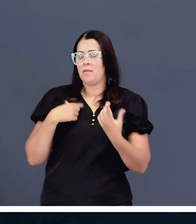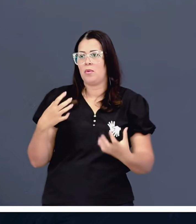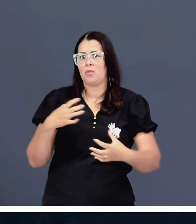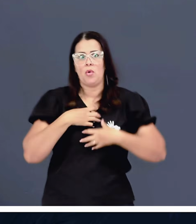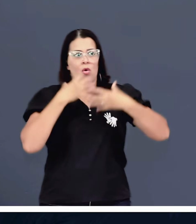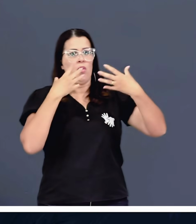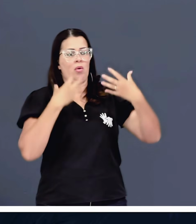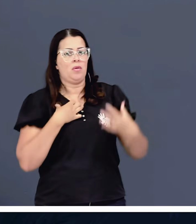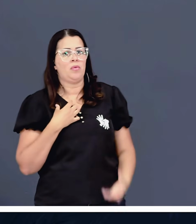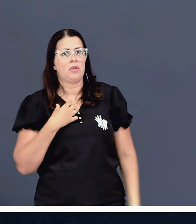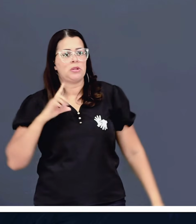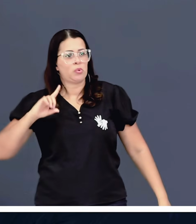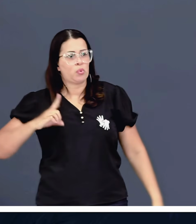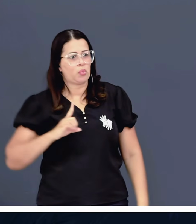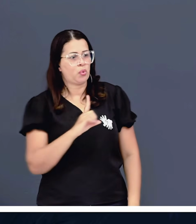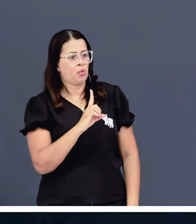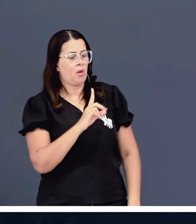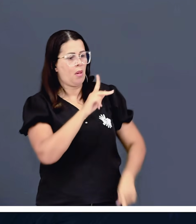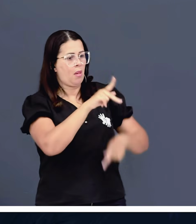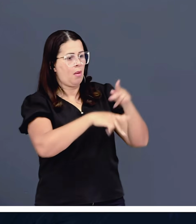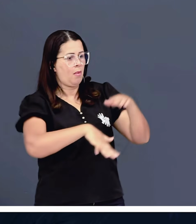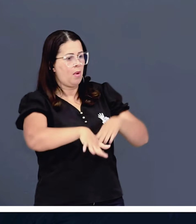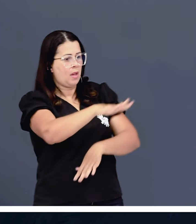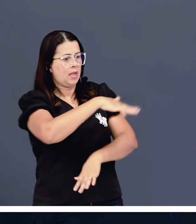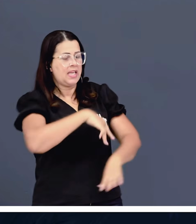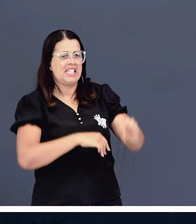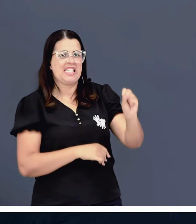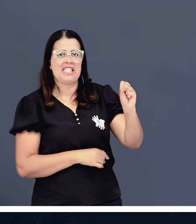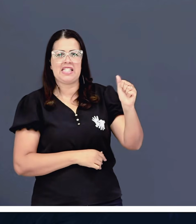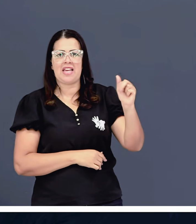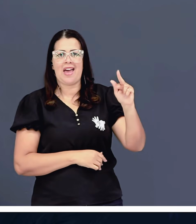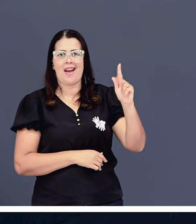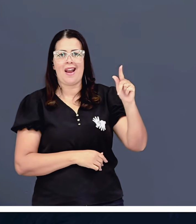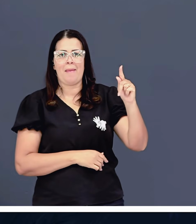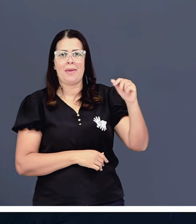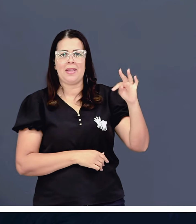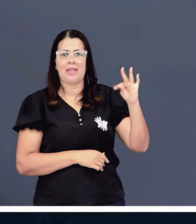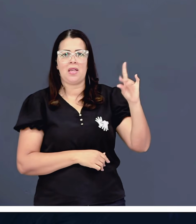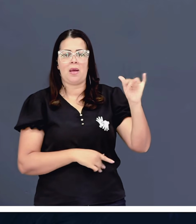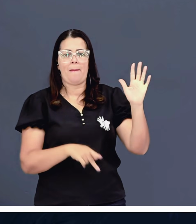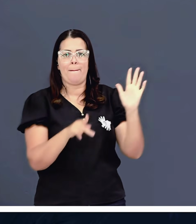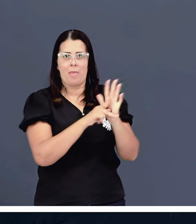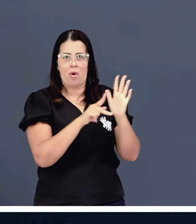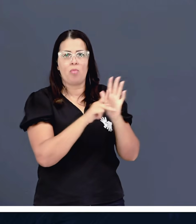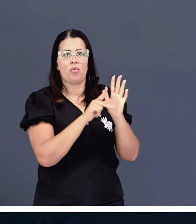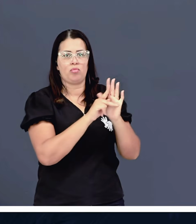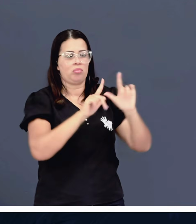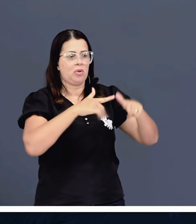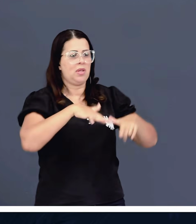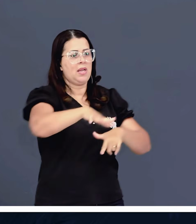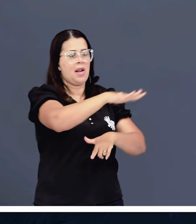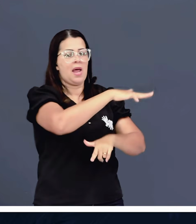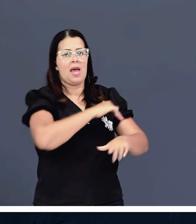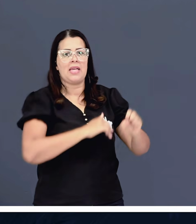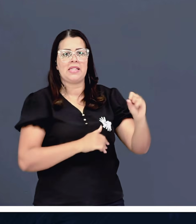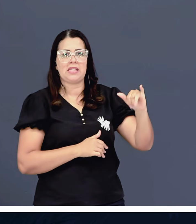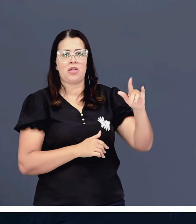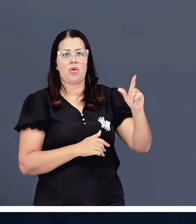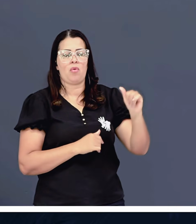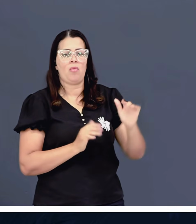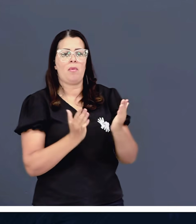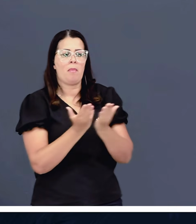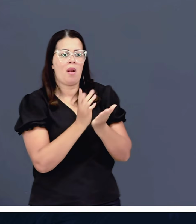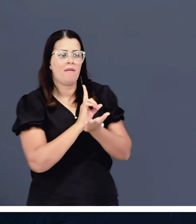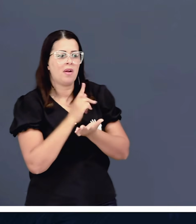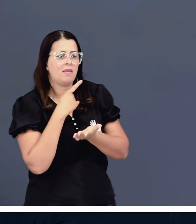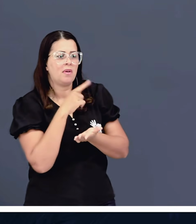quando ele está chegando no povoado de Sarepta, né? Que era um povoado dessa terra de Sidom, a palavra diz que